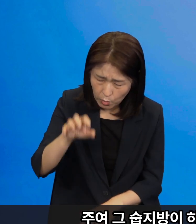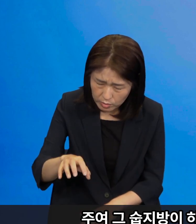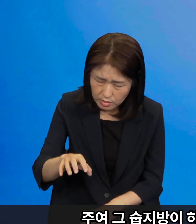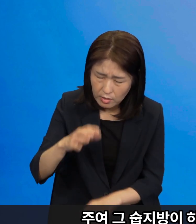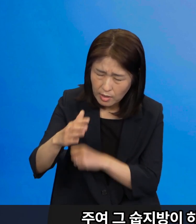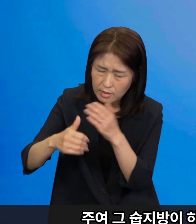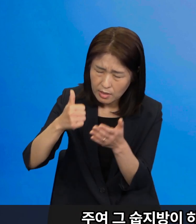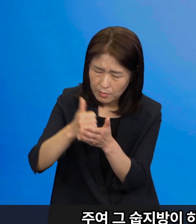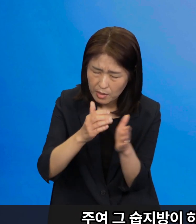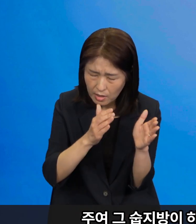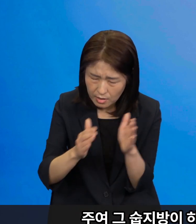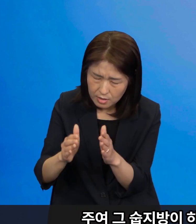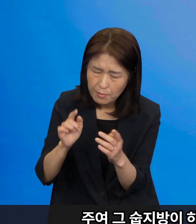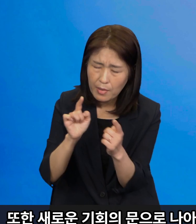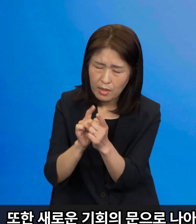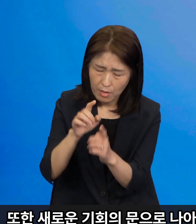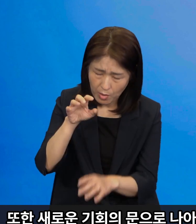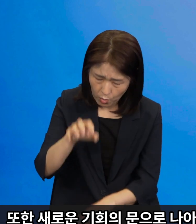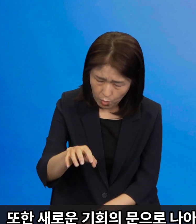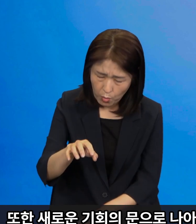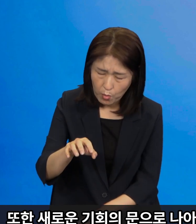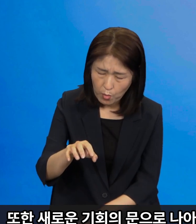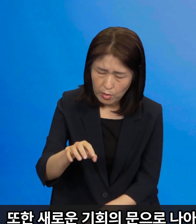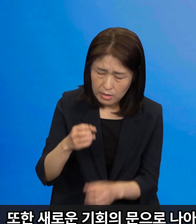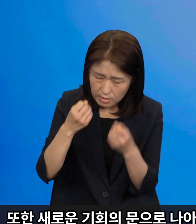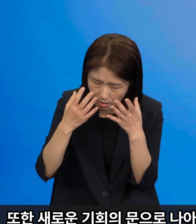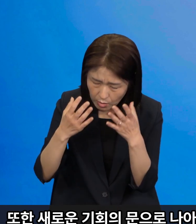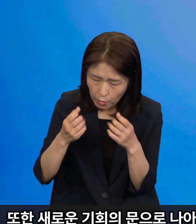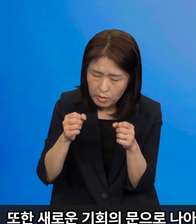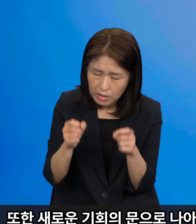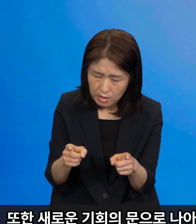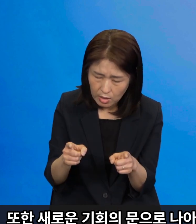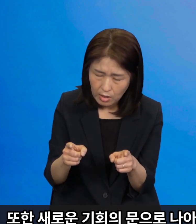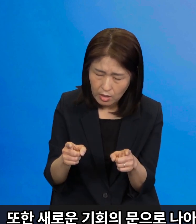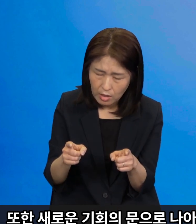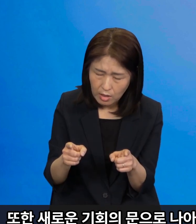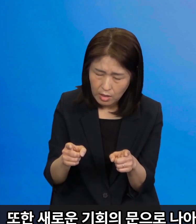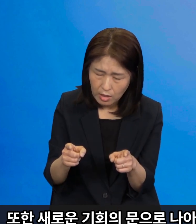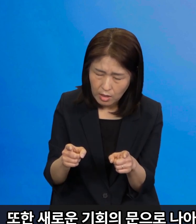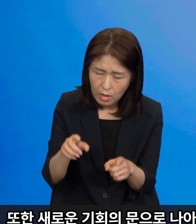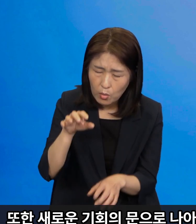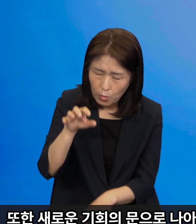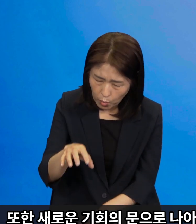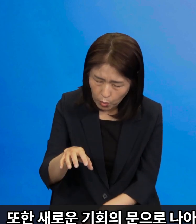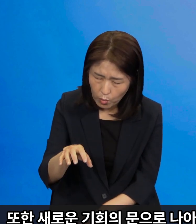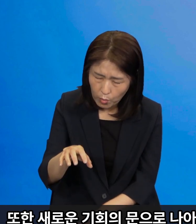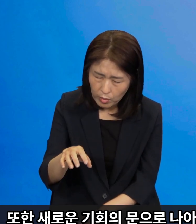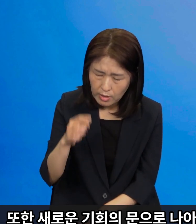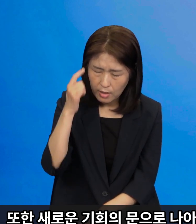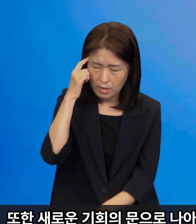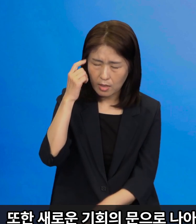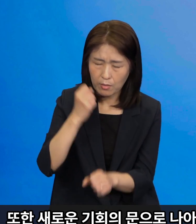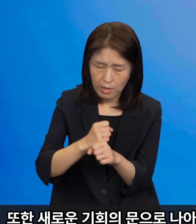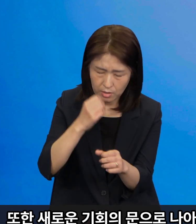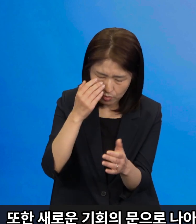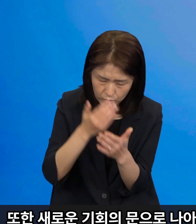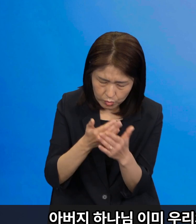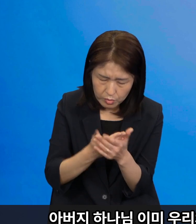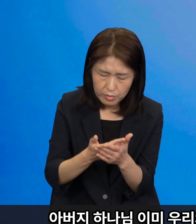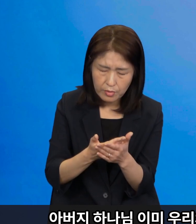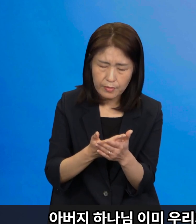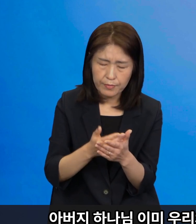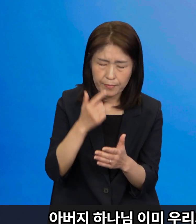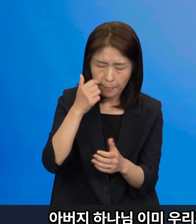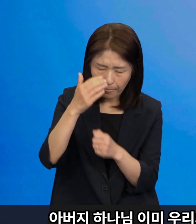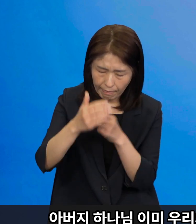하나님이 예배하신 만남의 장소요, 또한 새로운 기회의 문으로 나아가는 문인 것을 주여 깨닫게 하여 주시옵소서.